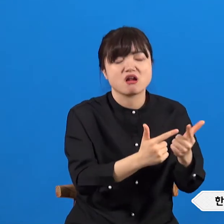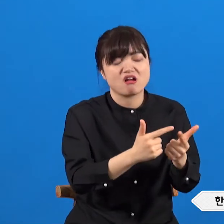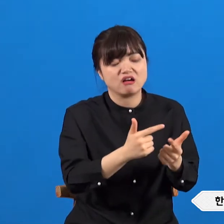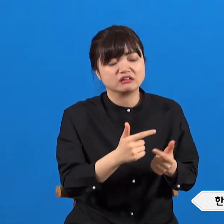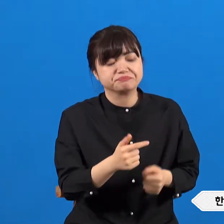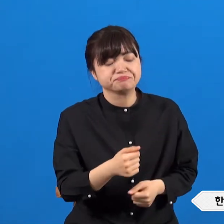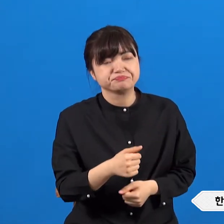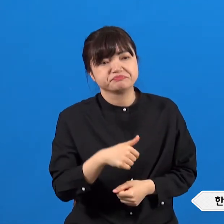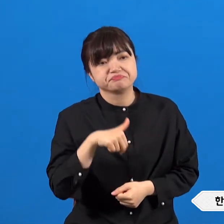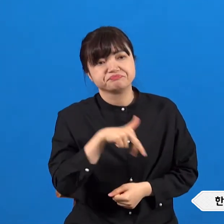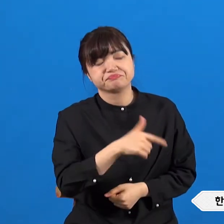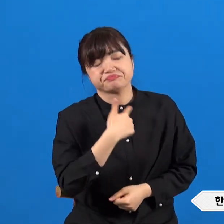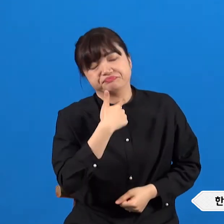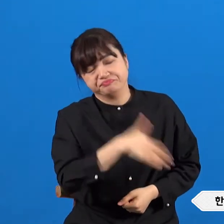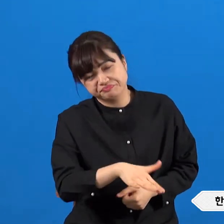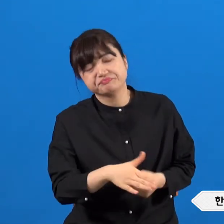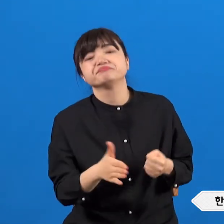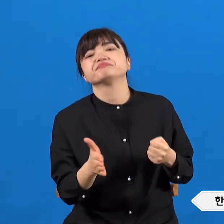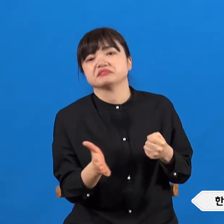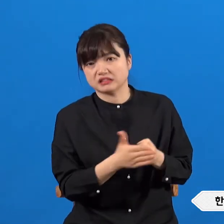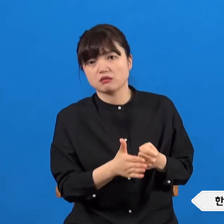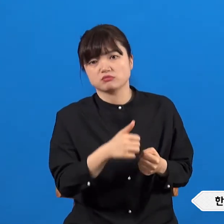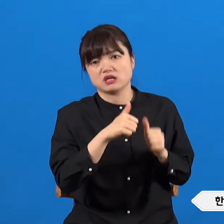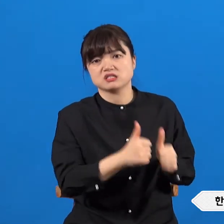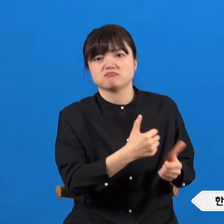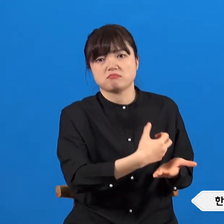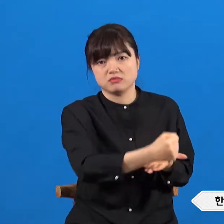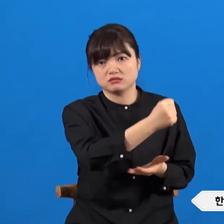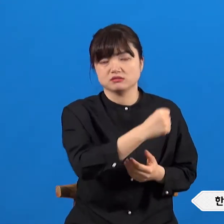무엇을 생략해버려서 심판받는 것입니다.